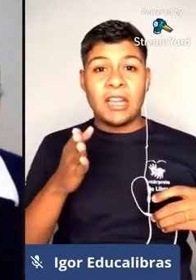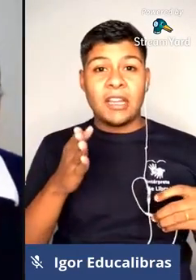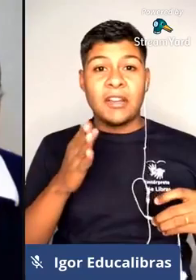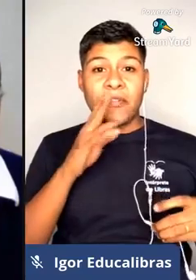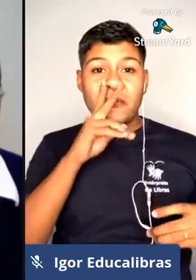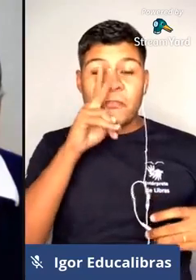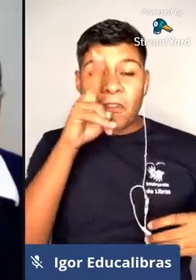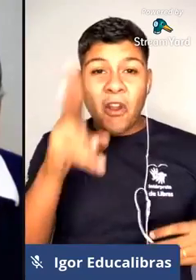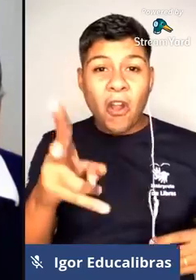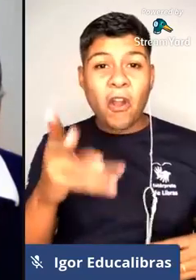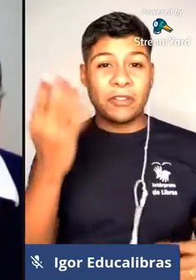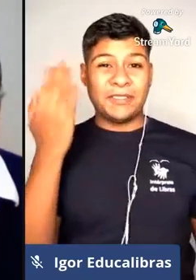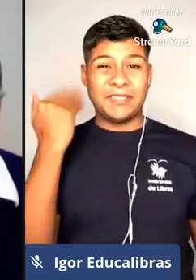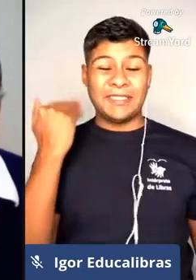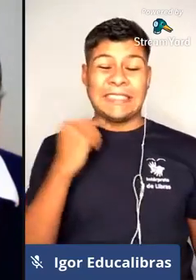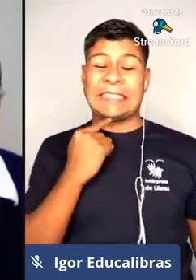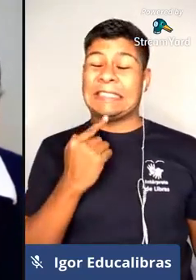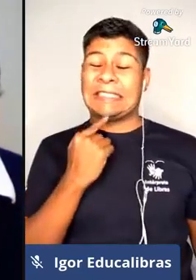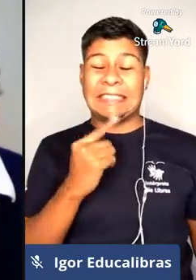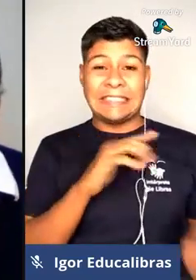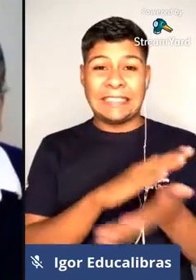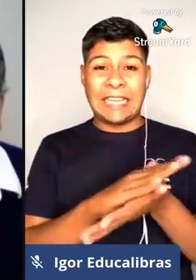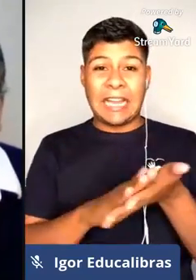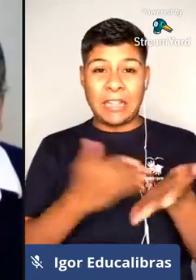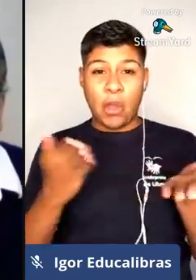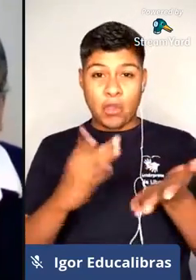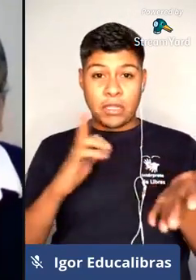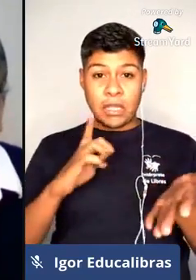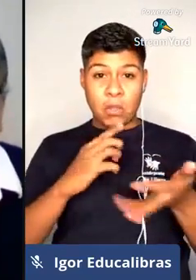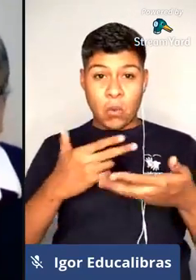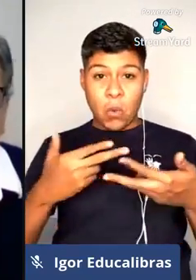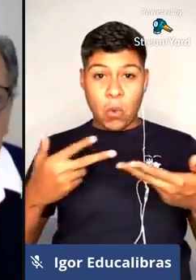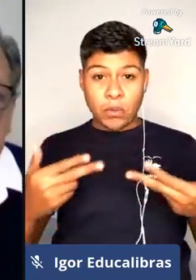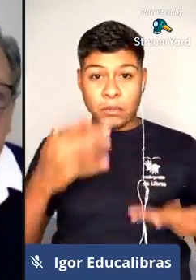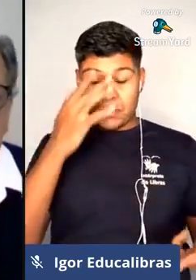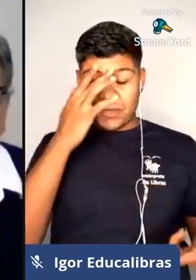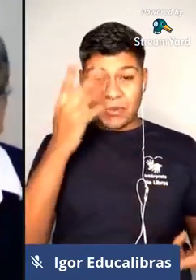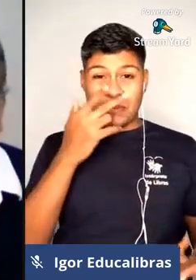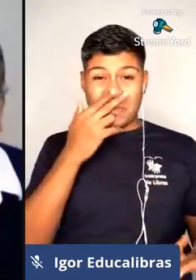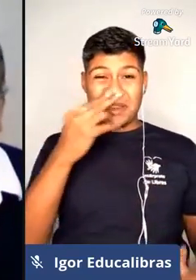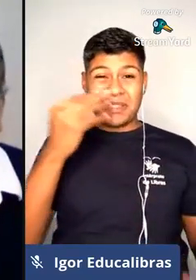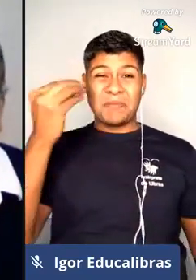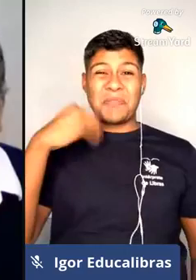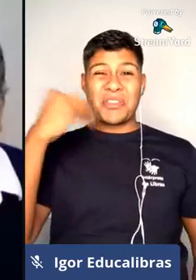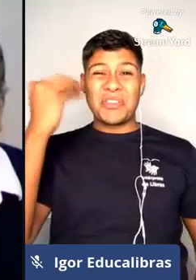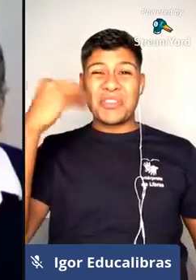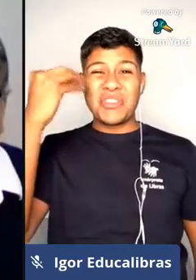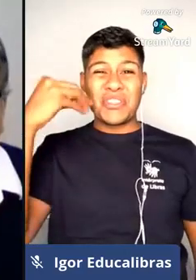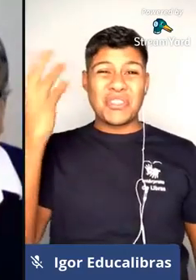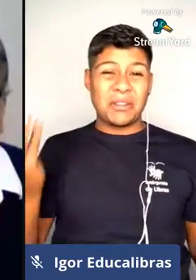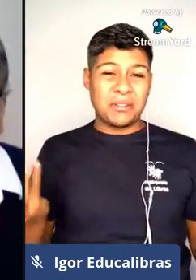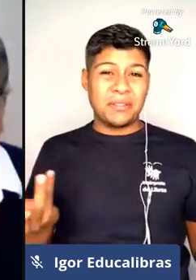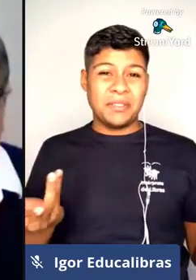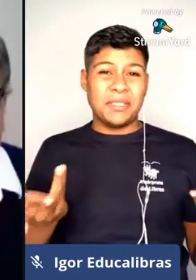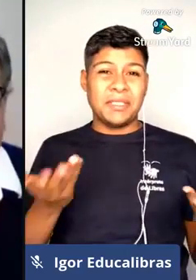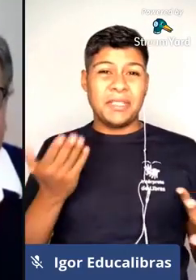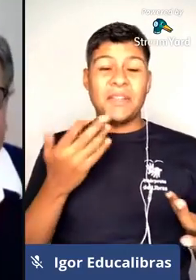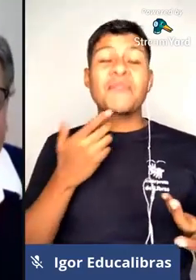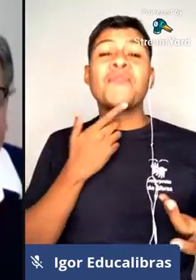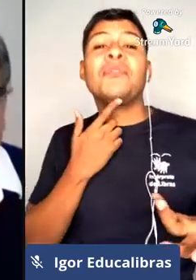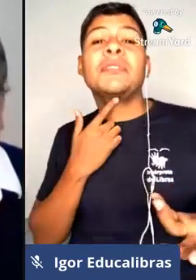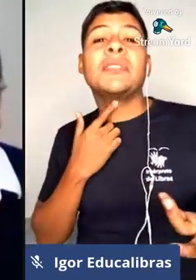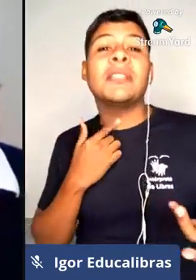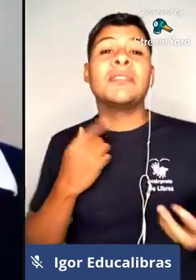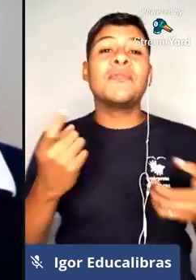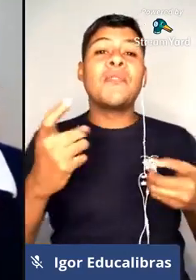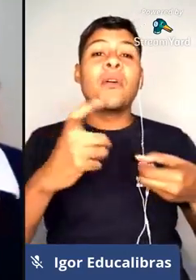épocas que a gente não tinha nada. Hoje que a gente tem alguma coisa, o pessoal ficou meio preguiçoso, sei lá. E a gente precisa retomar isso. Sabe por